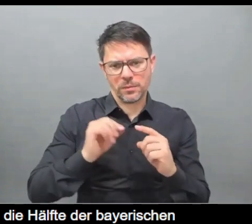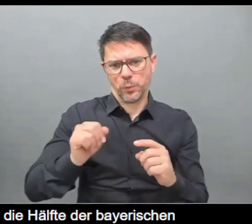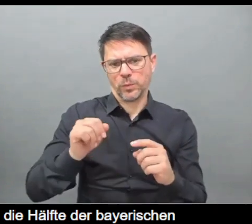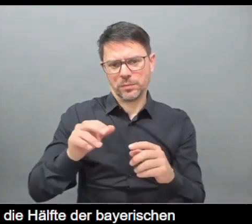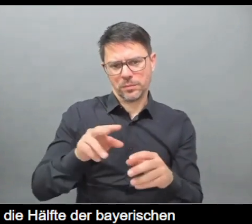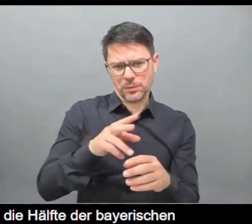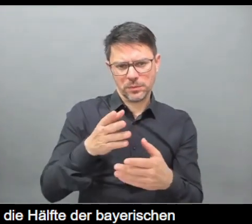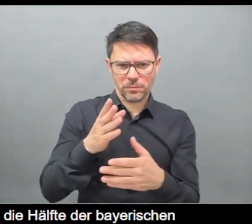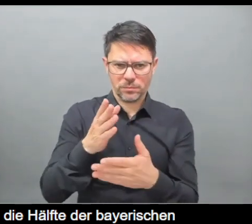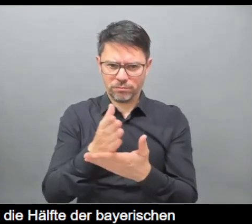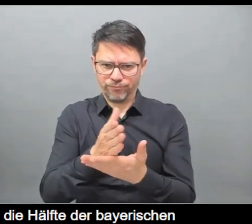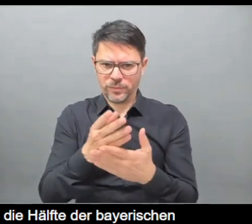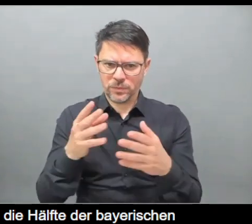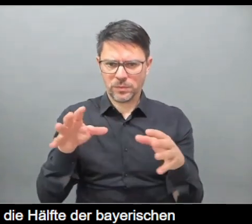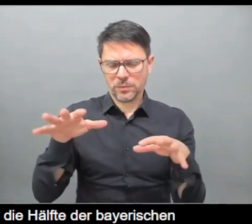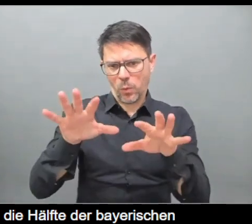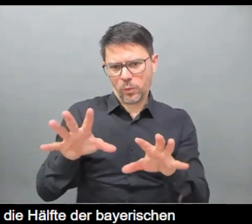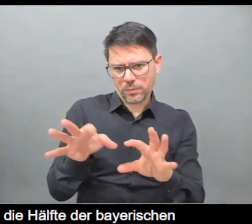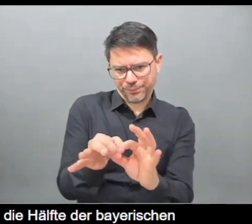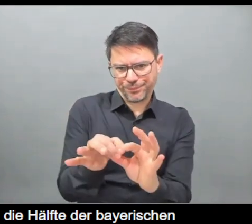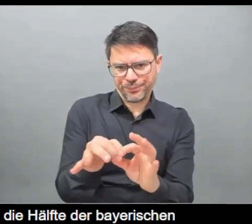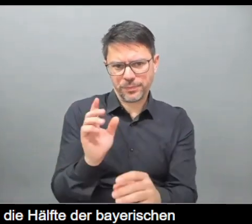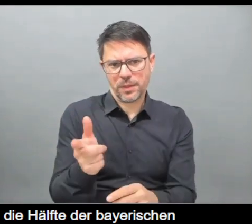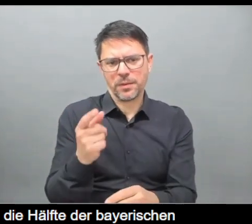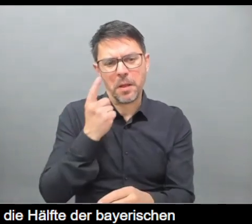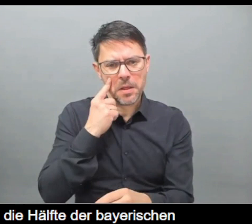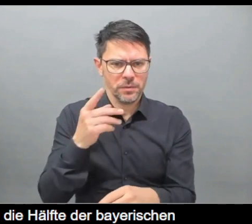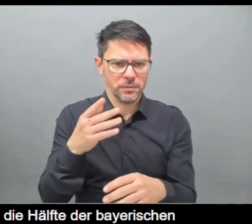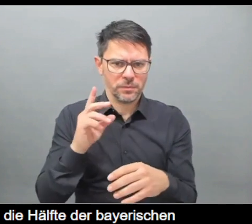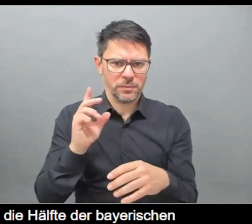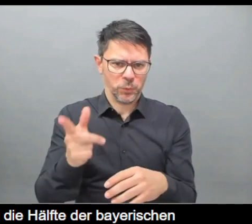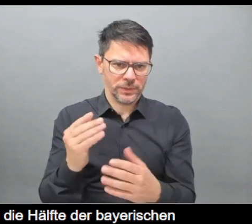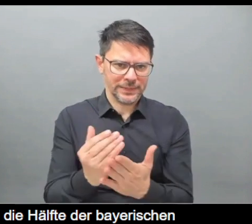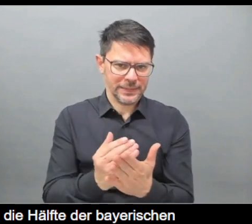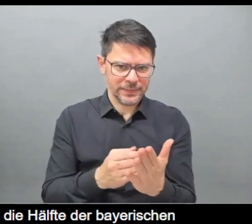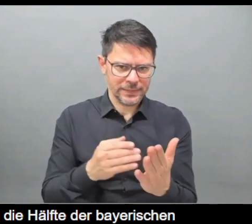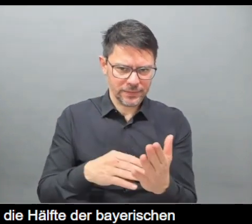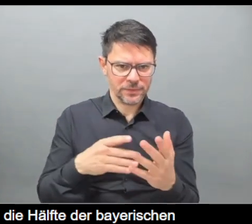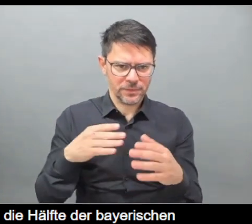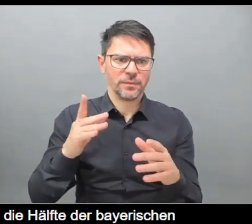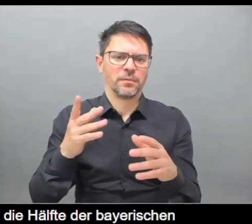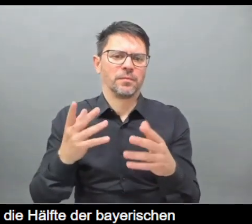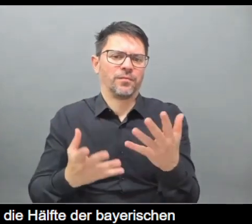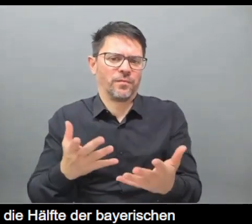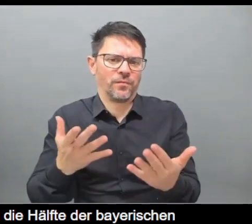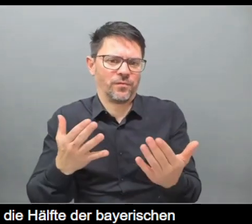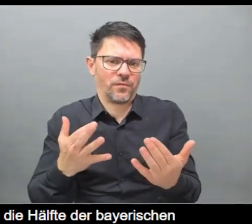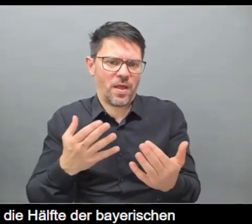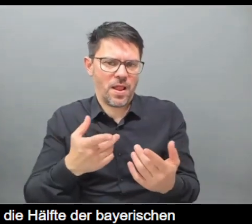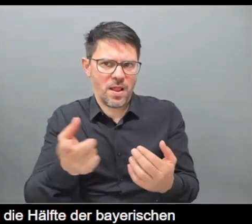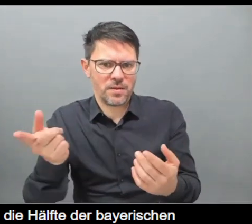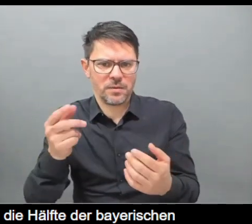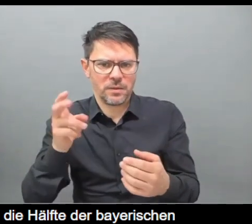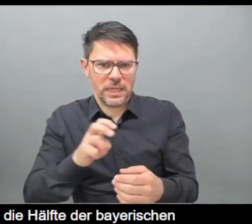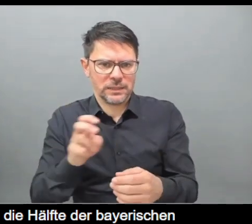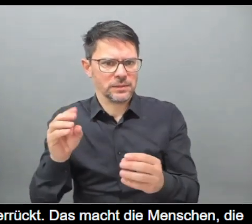Vorschlag zu machen, der dann, je nachdem, wie man das rechnet, 30 bis 50 Prozent dort reinbringt, ist nicht seriös. Noch zu dem